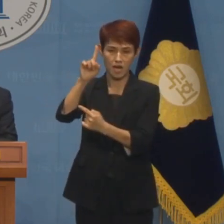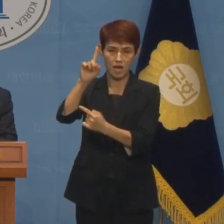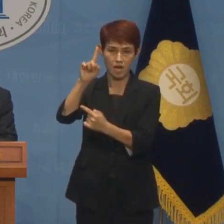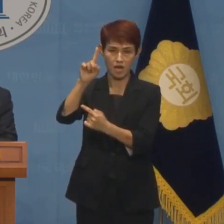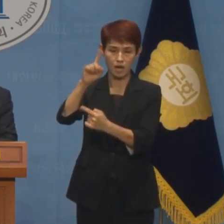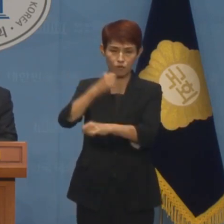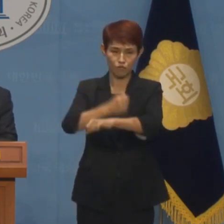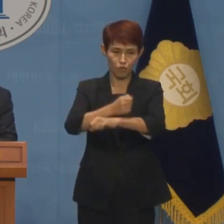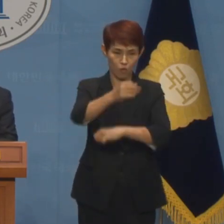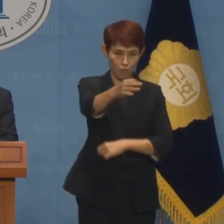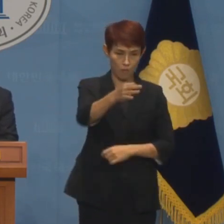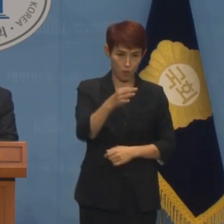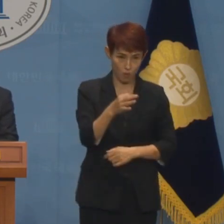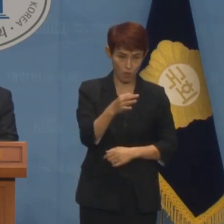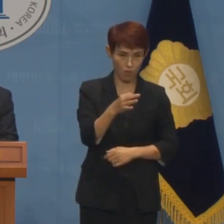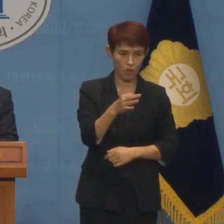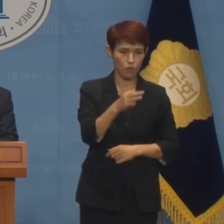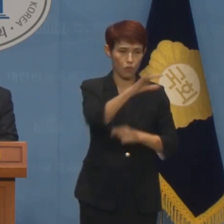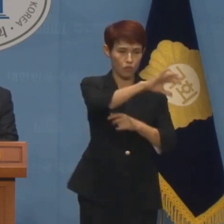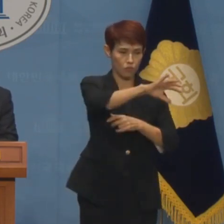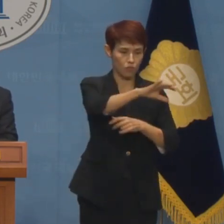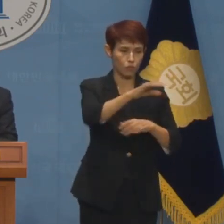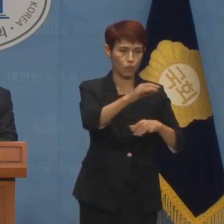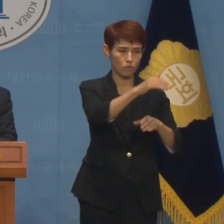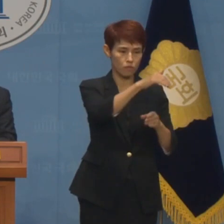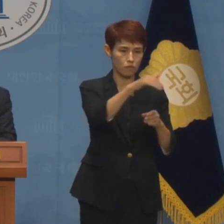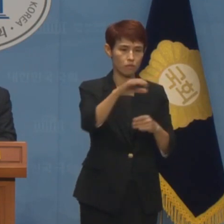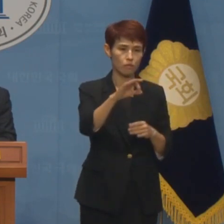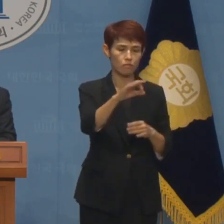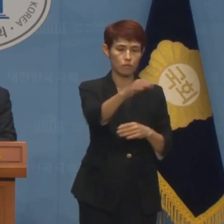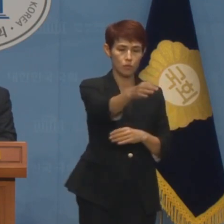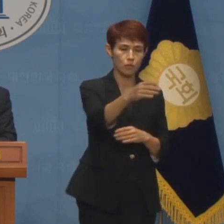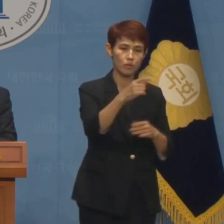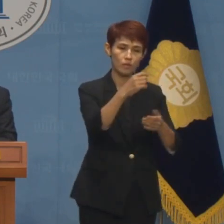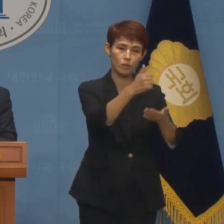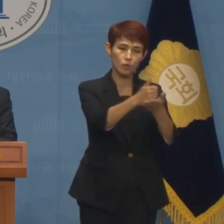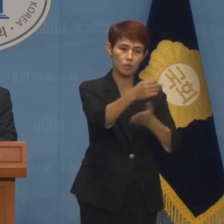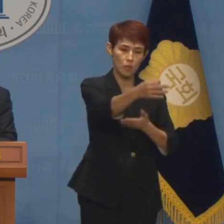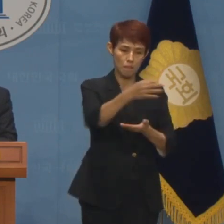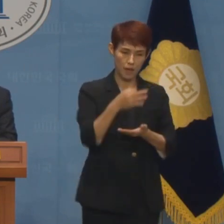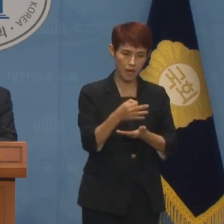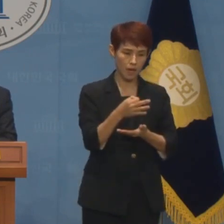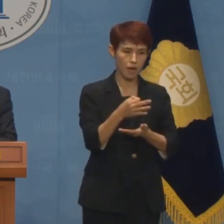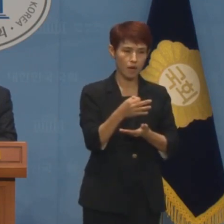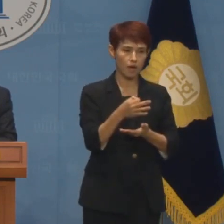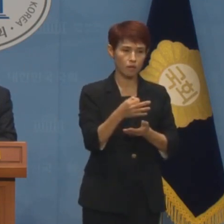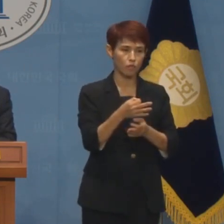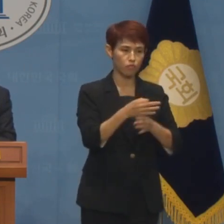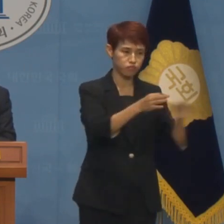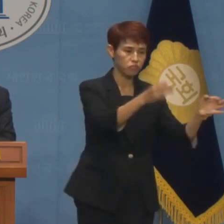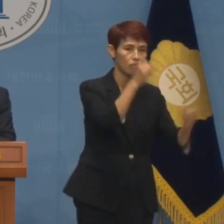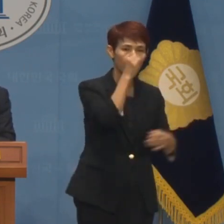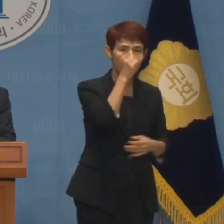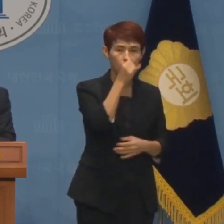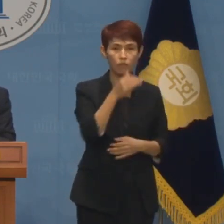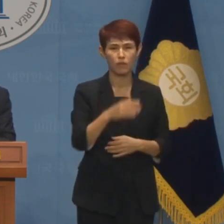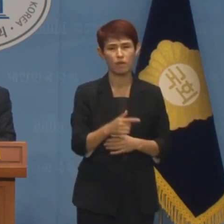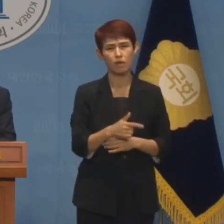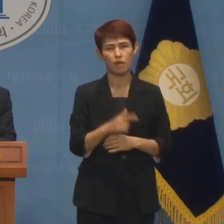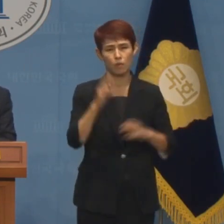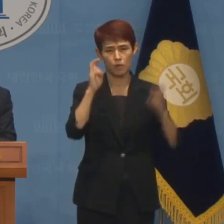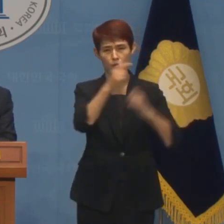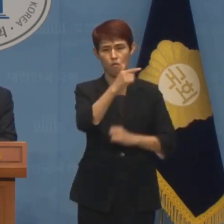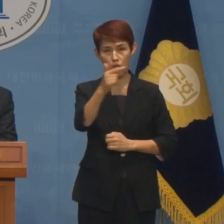나는 상황에서도 결제 대행 업무를 하고 있습니다. 워낙 큰 거래량이 있는 회사이기